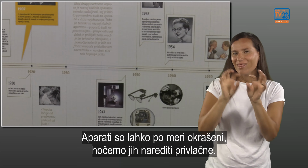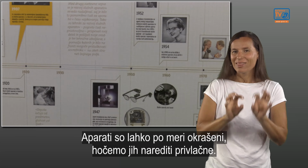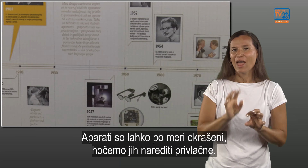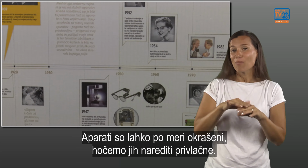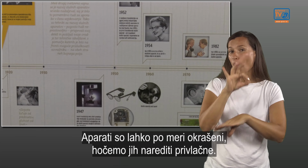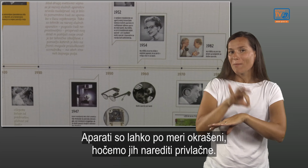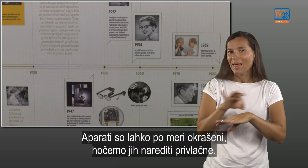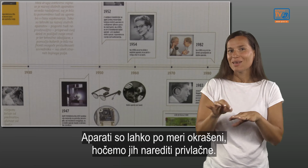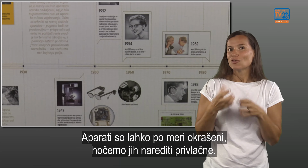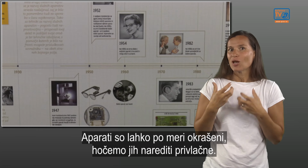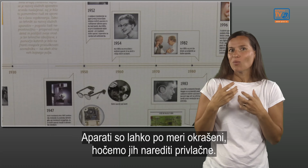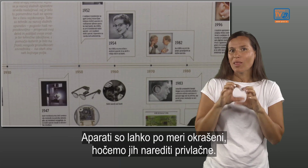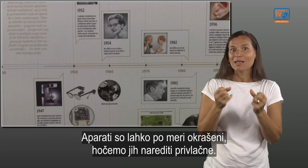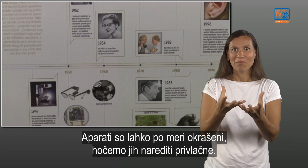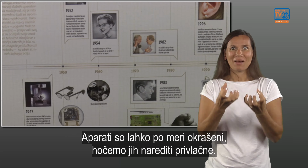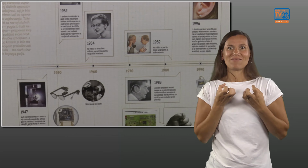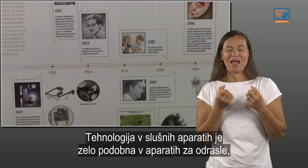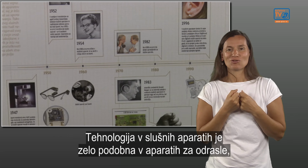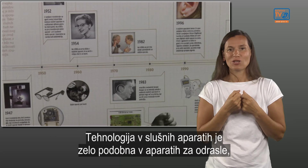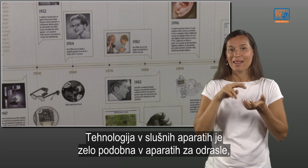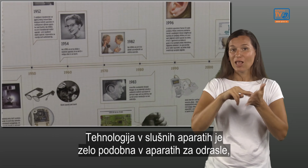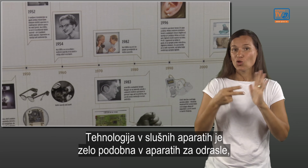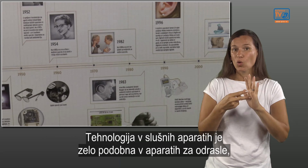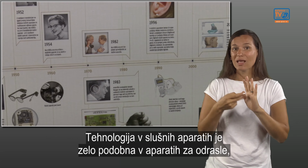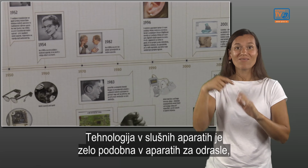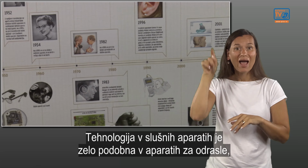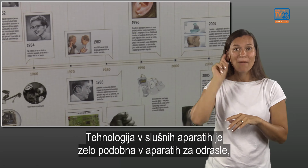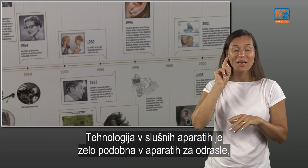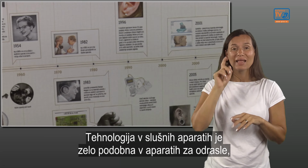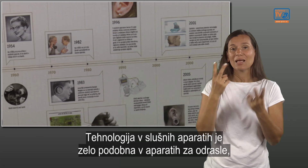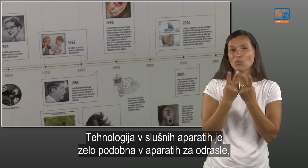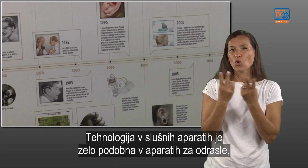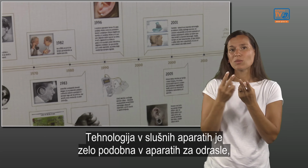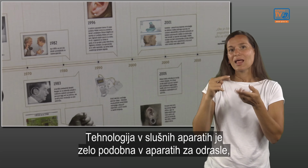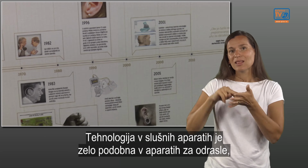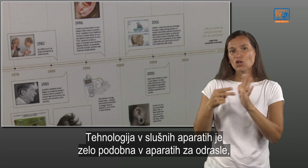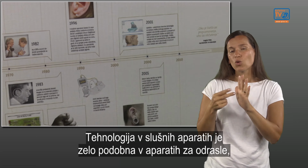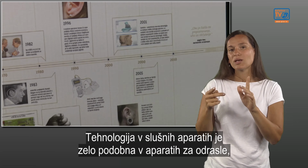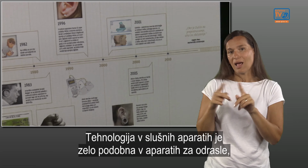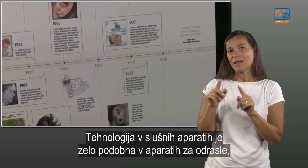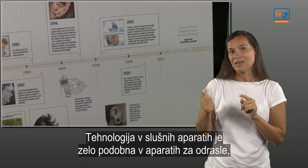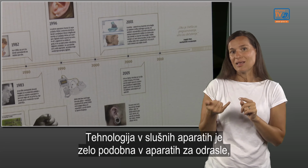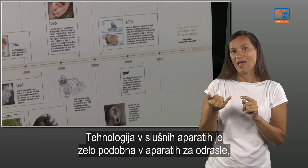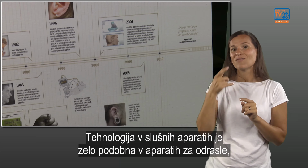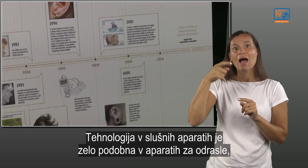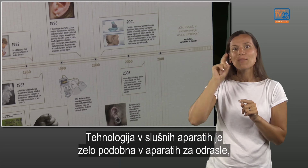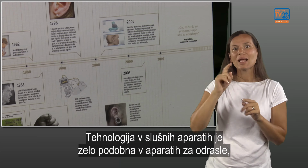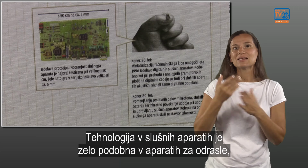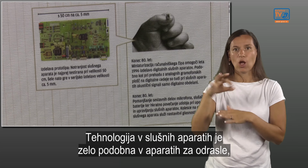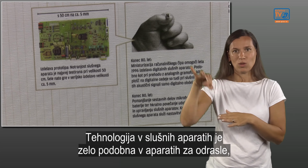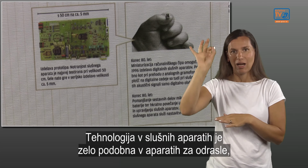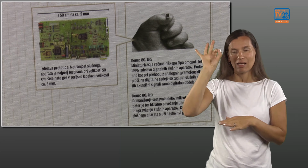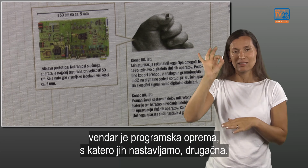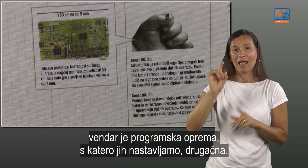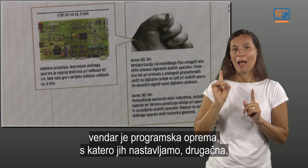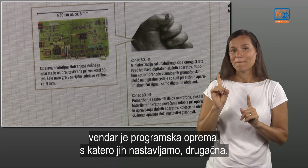jih, predvsem jih hočemo narediti privlačne. Tehnologija v samih slušnih aparatih je zelo podobna tehnologiji, ki je v aparatih za